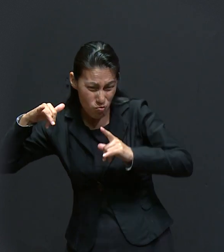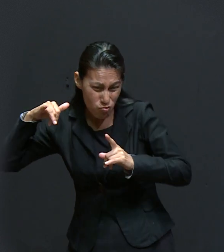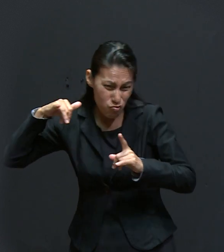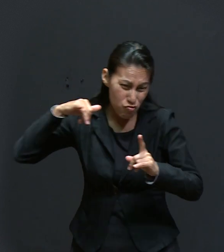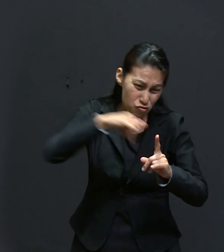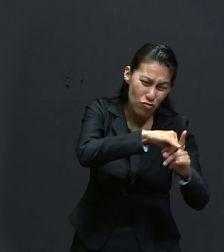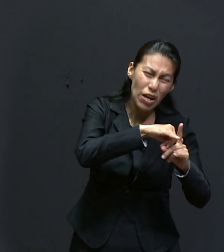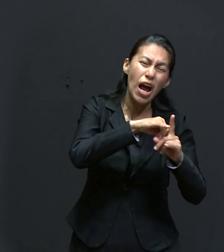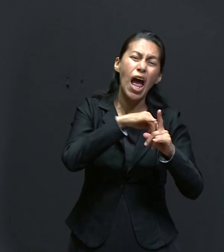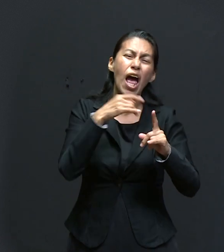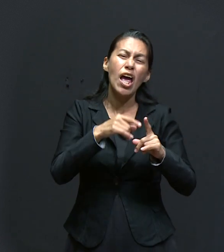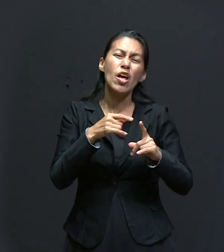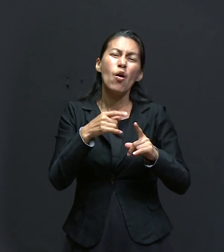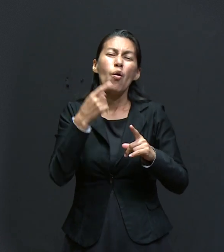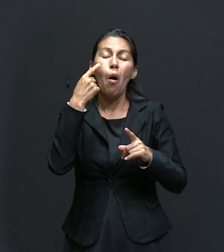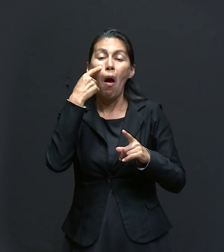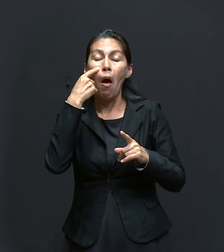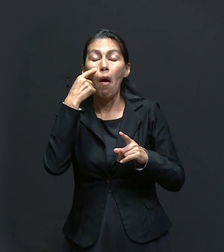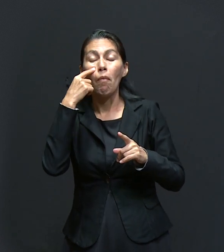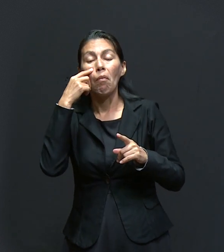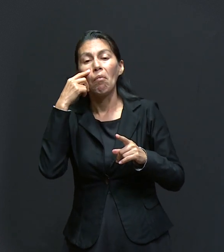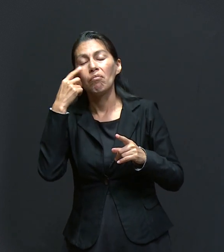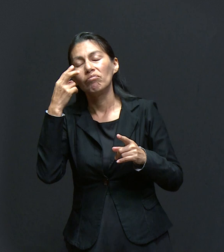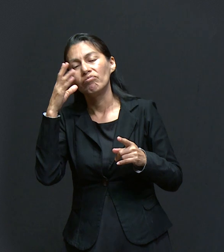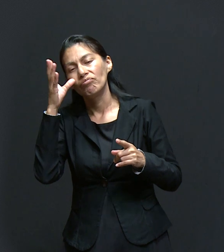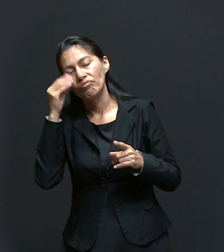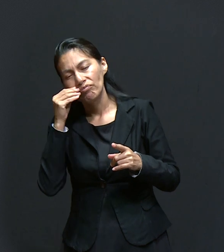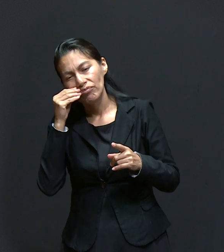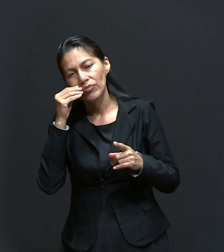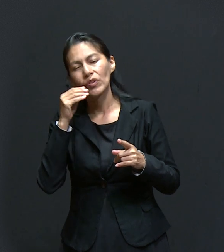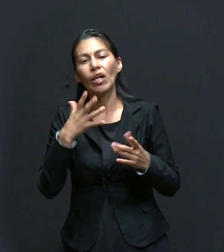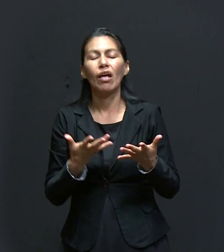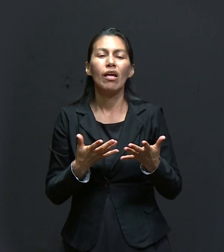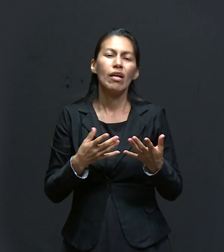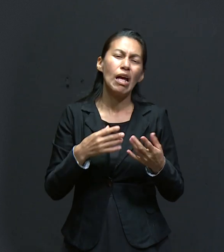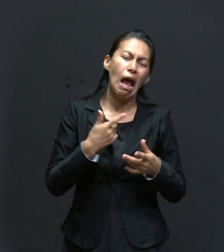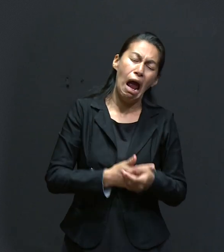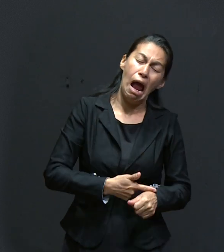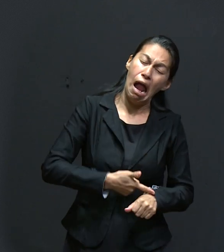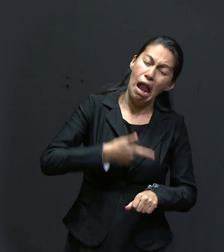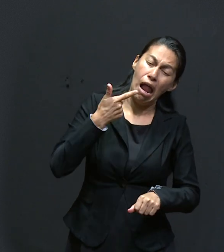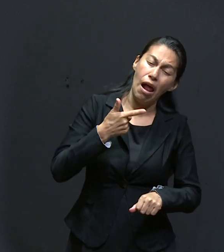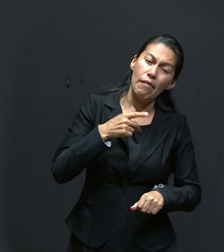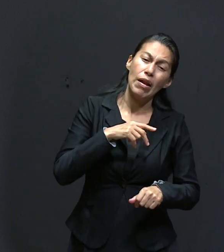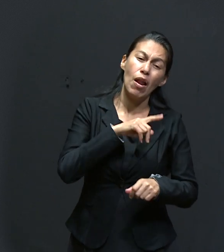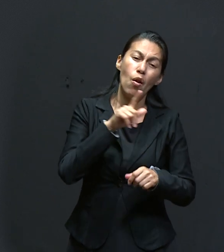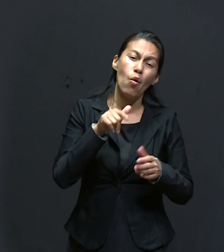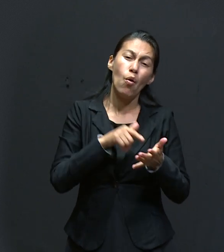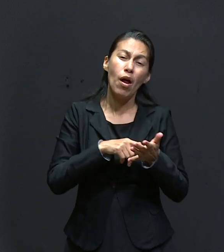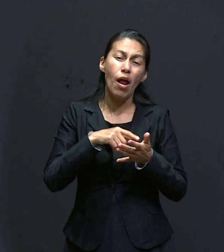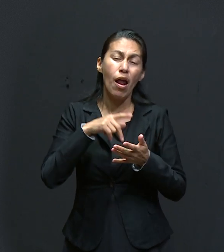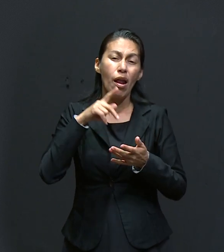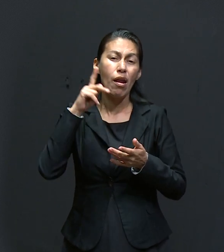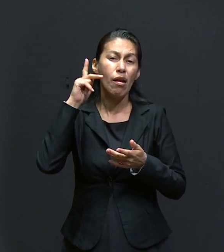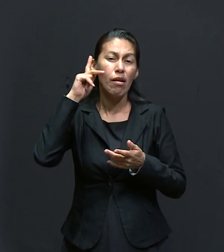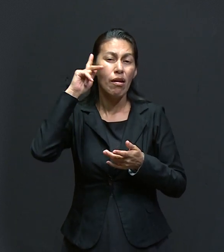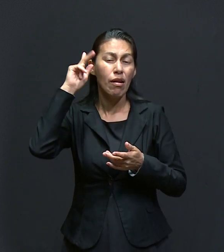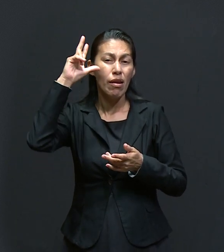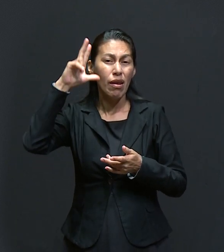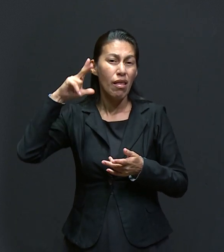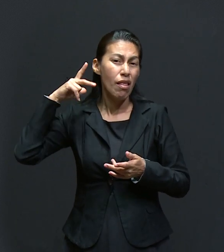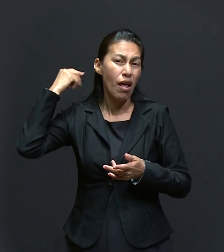cráneo estamos grave en el hospital general de pachuca que el eterno en su amor y misericordia